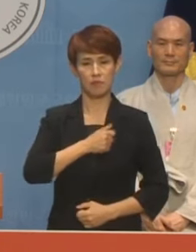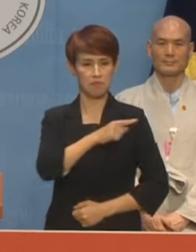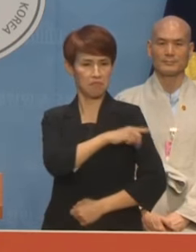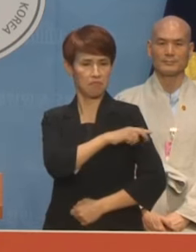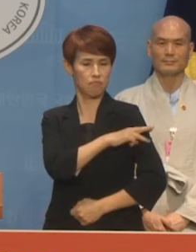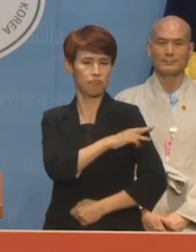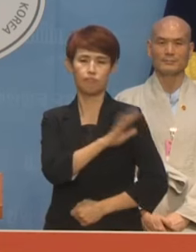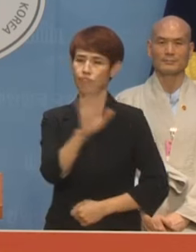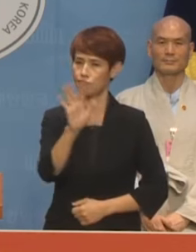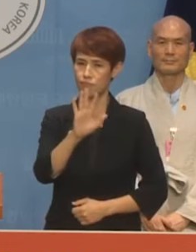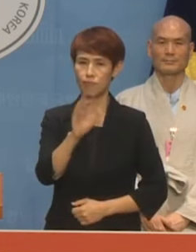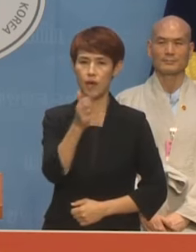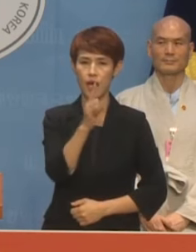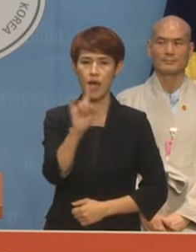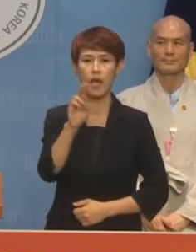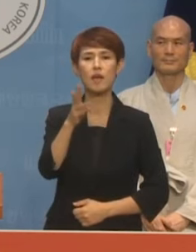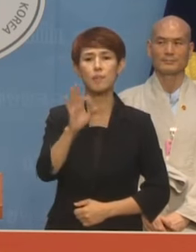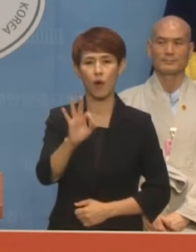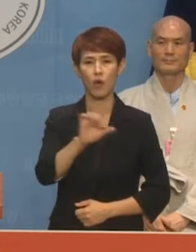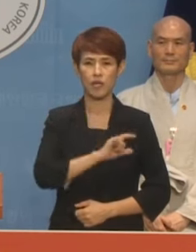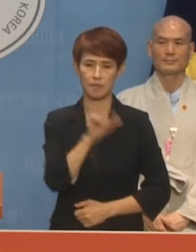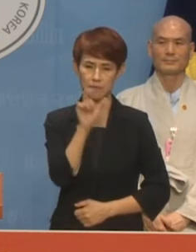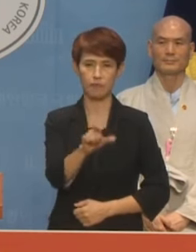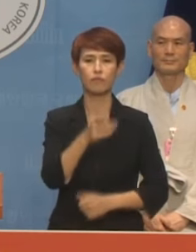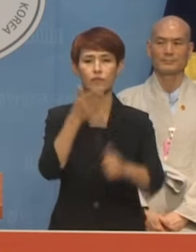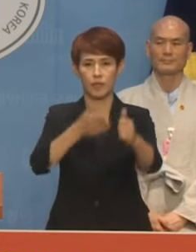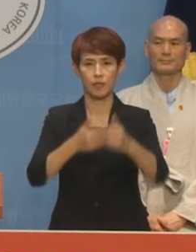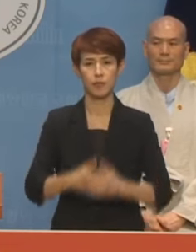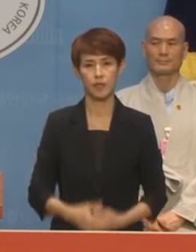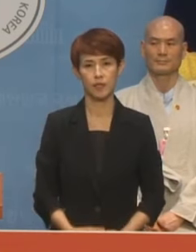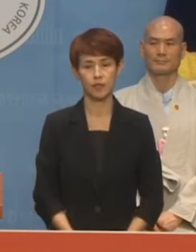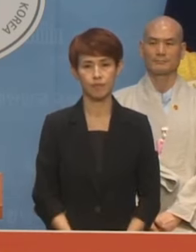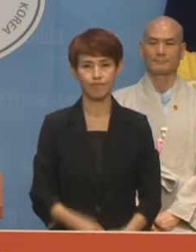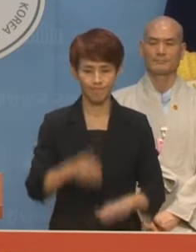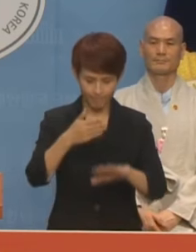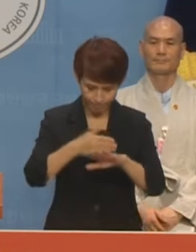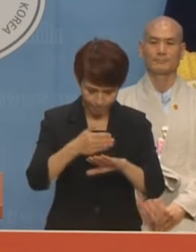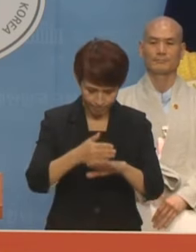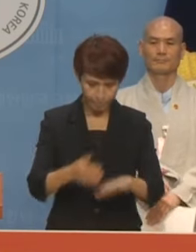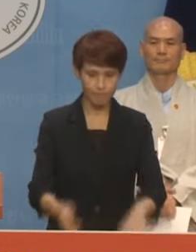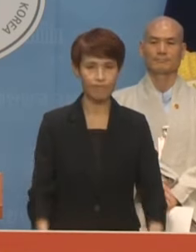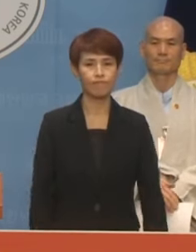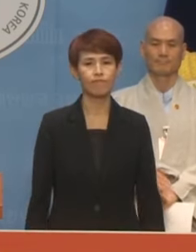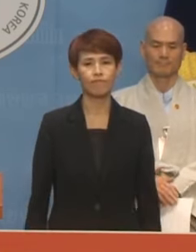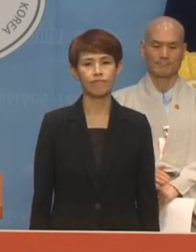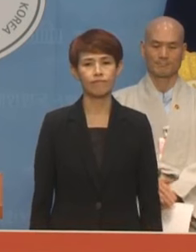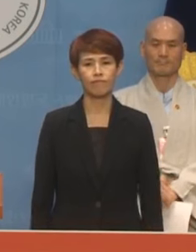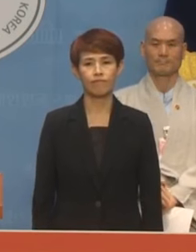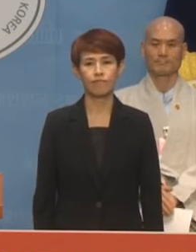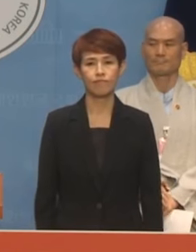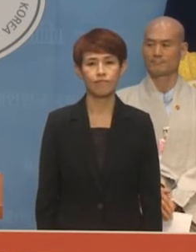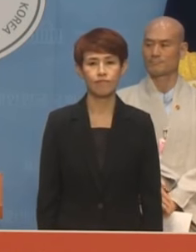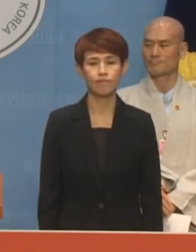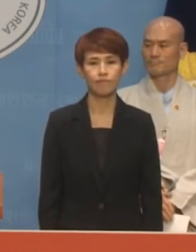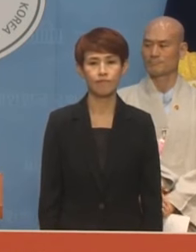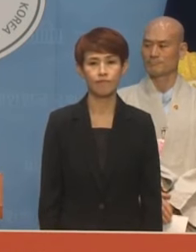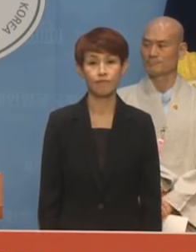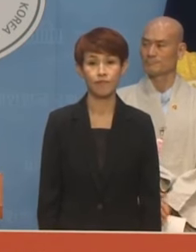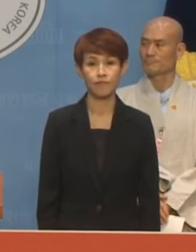아닌 해병이로 불러주시기 바랍니다. 고맙습니다. 다음으로